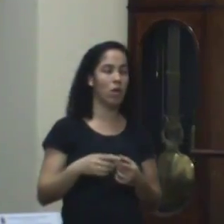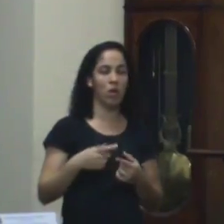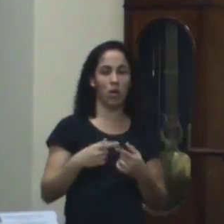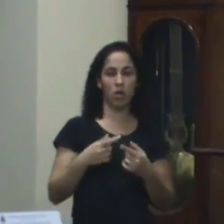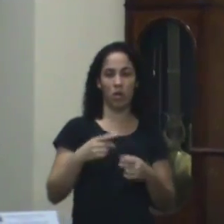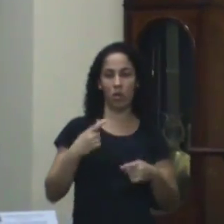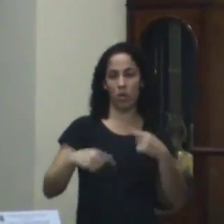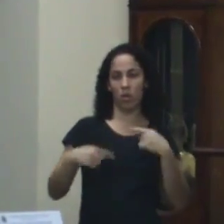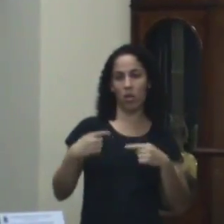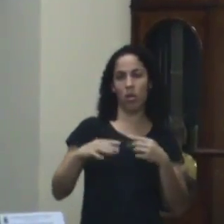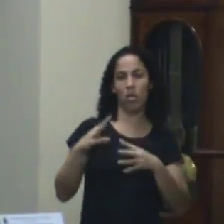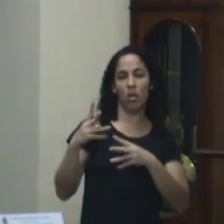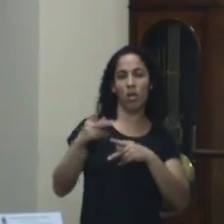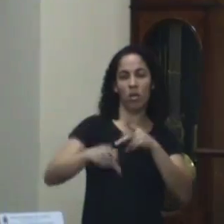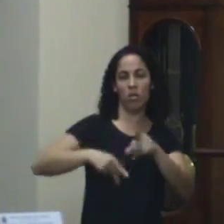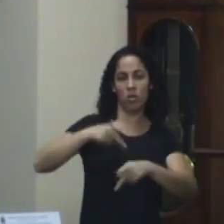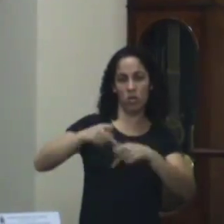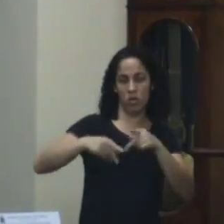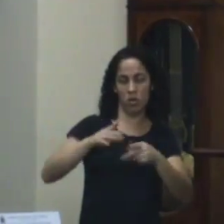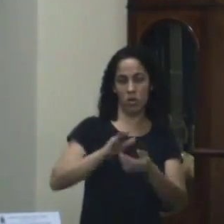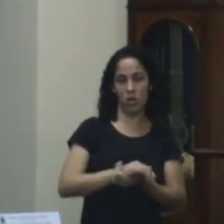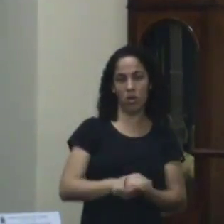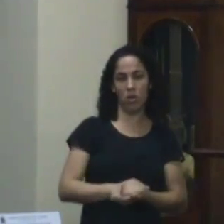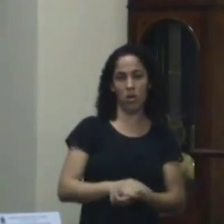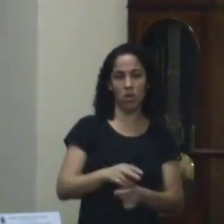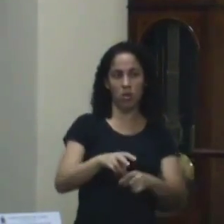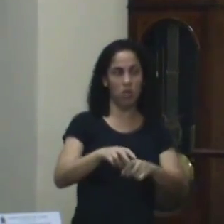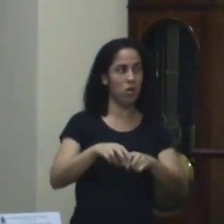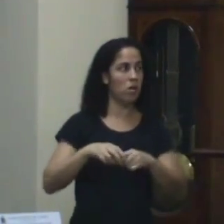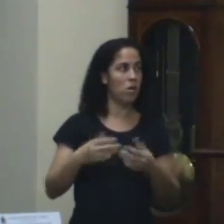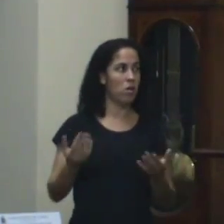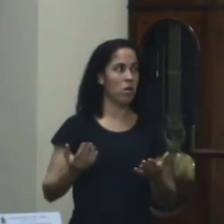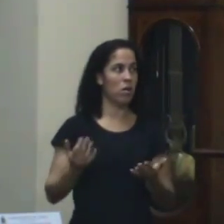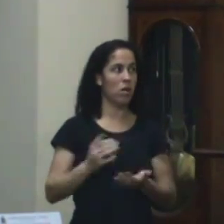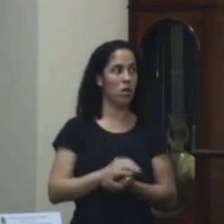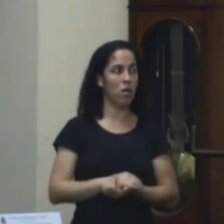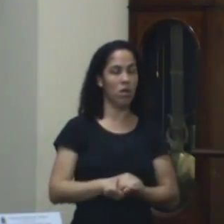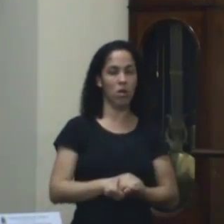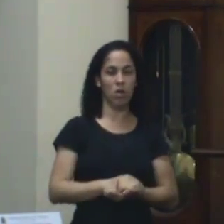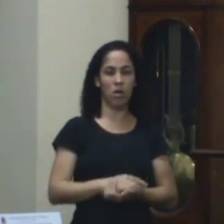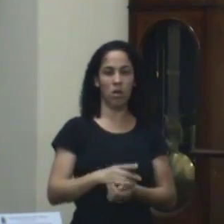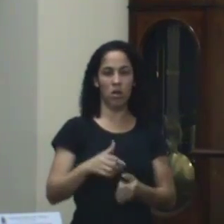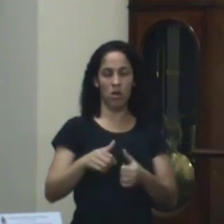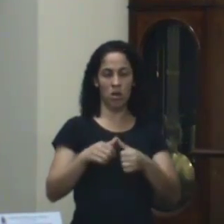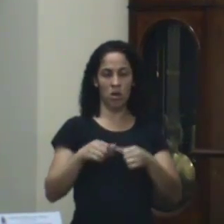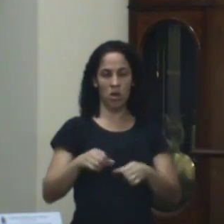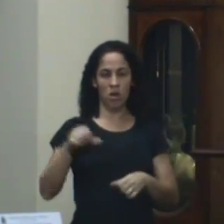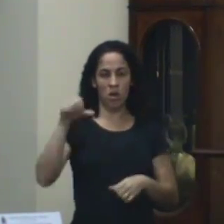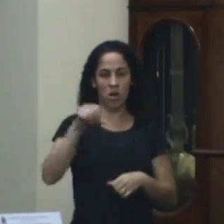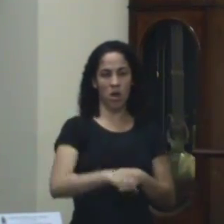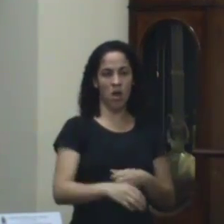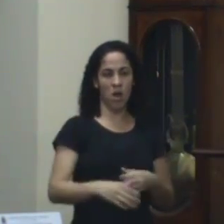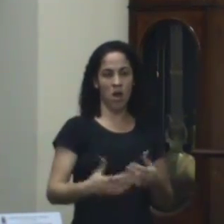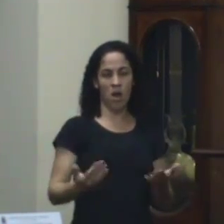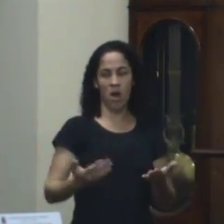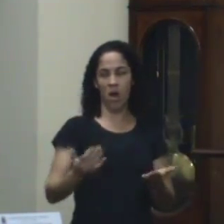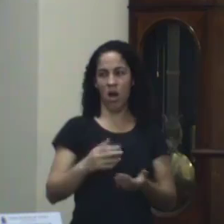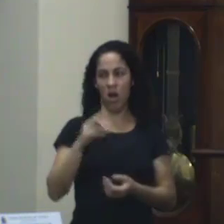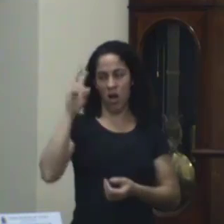política pública. As pessoas hoje em dia, por isso que hoje nós atravessamos o pior